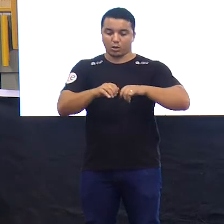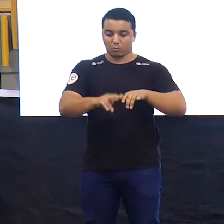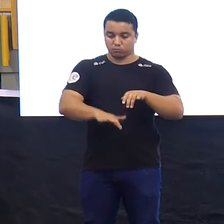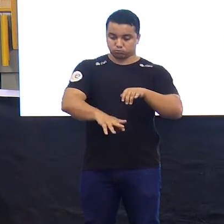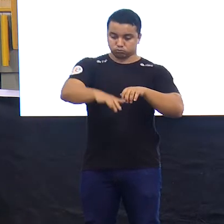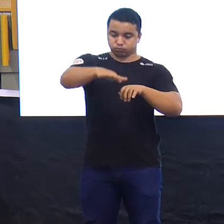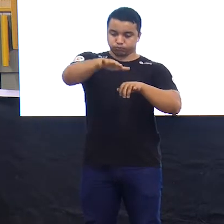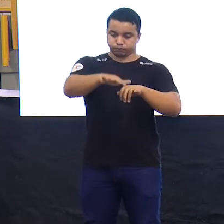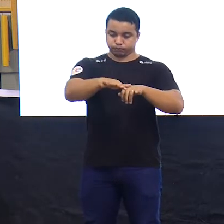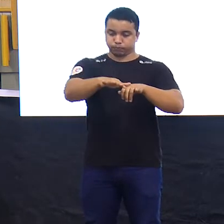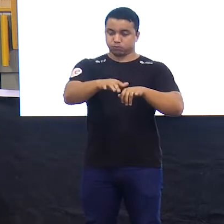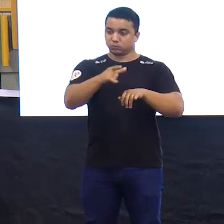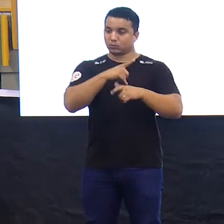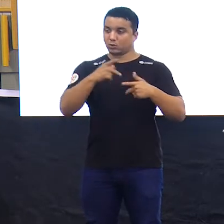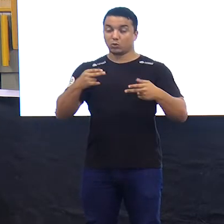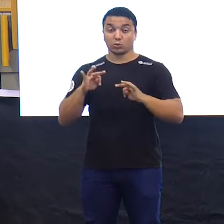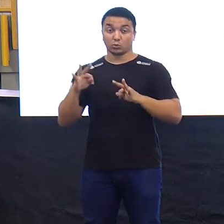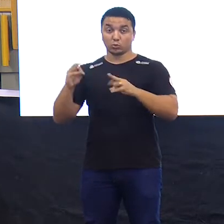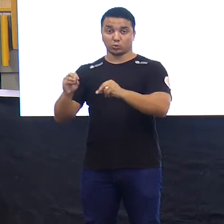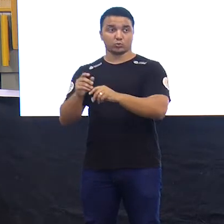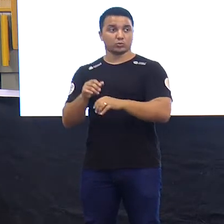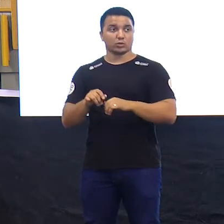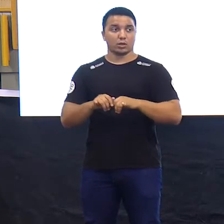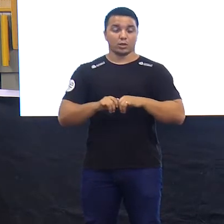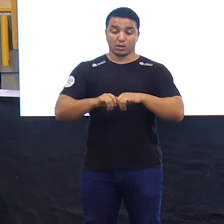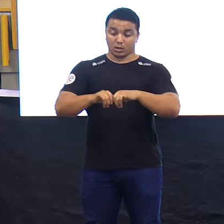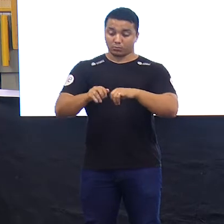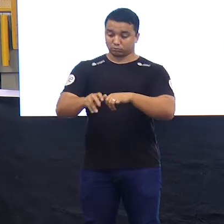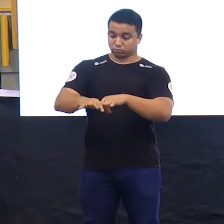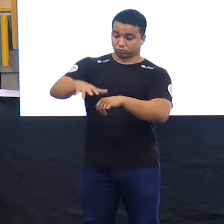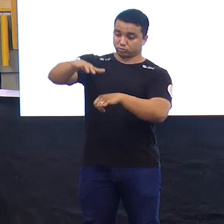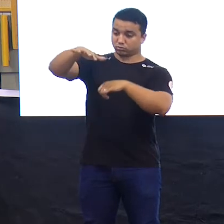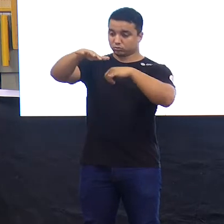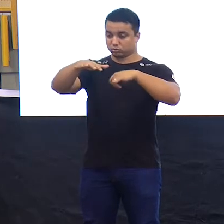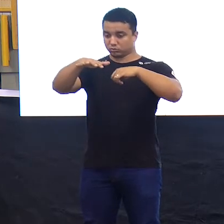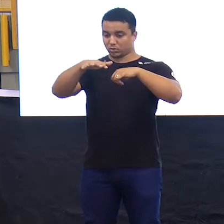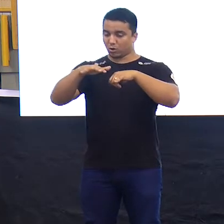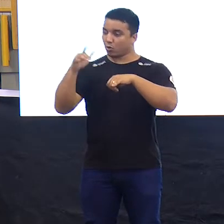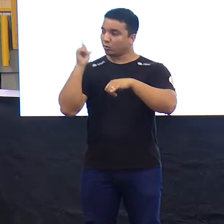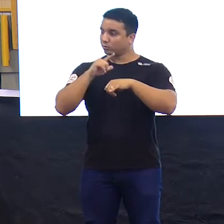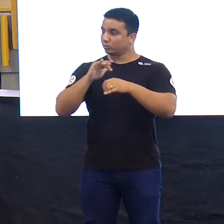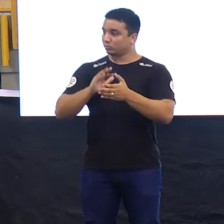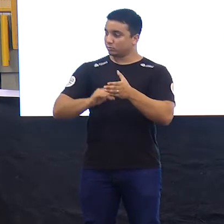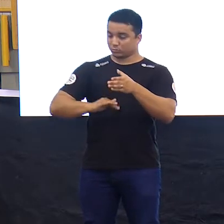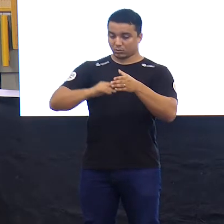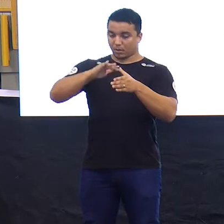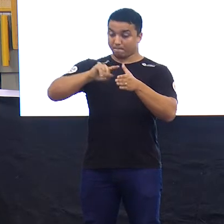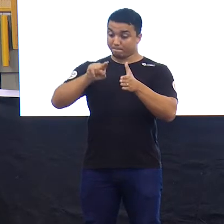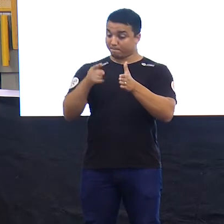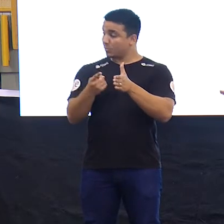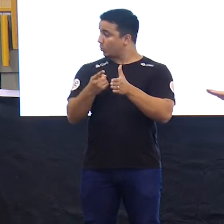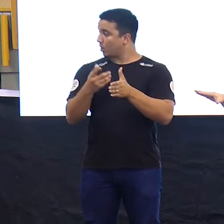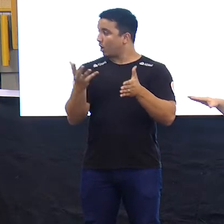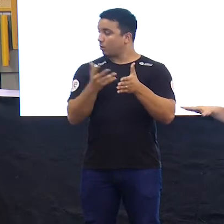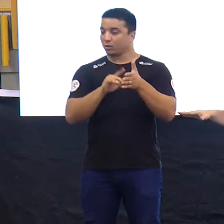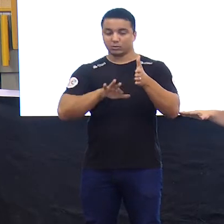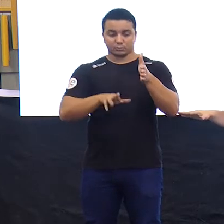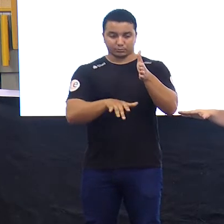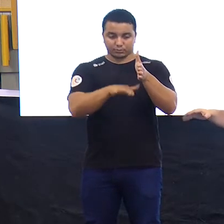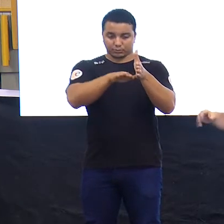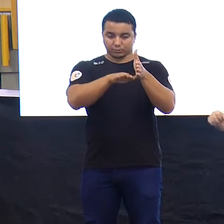se eu colocasse as mesmas coisas no carrinho de mercantil, em vez do mercantil dar 1.000, agora o mercantil